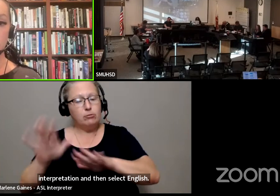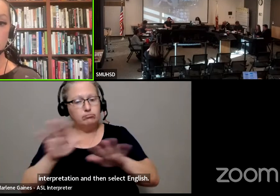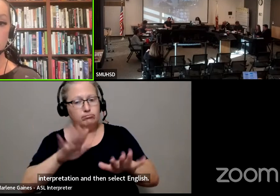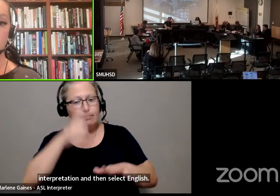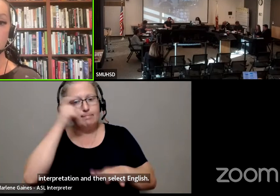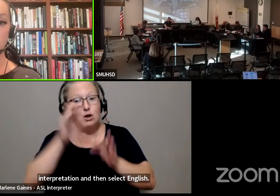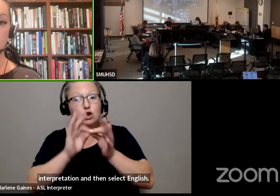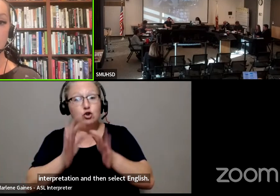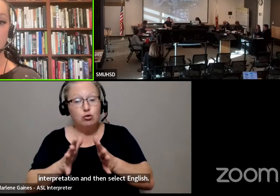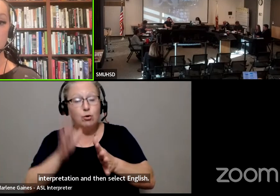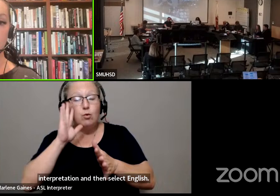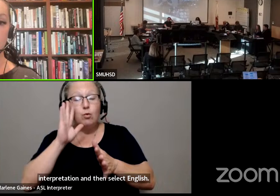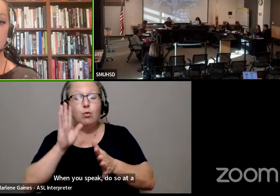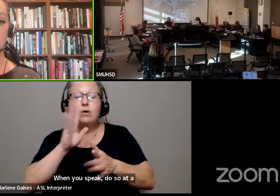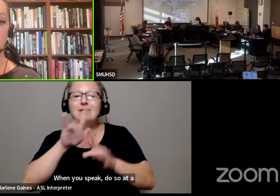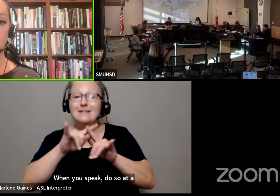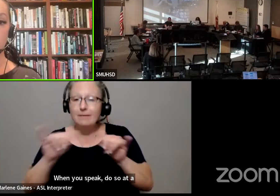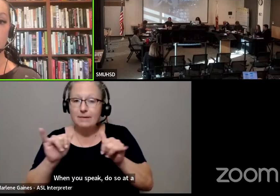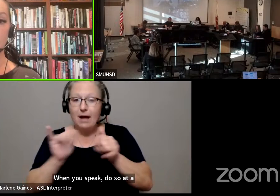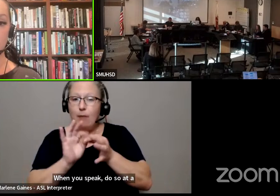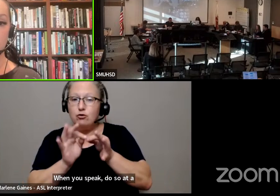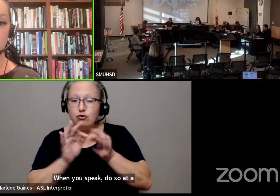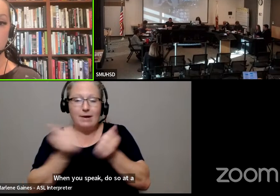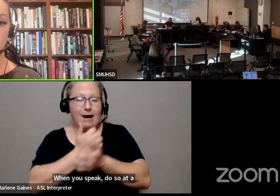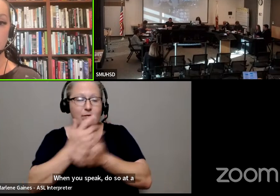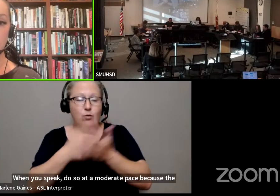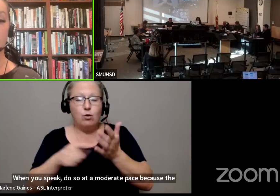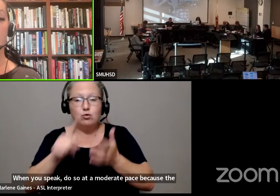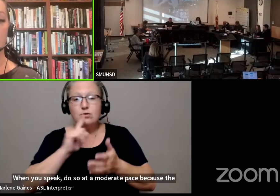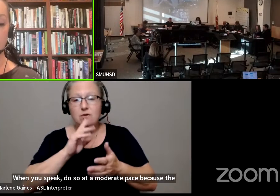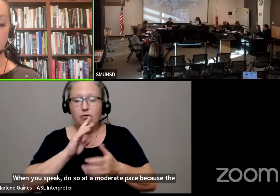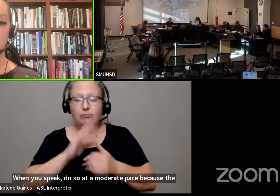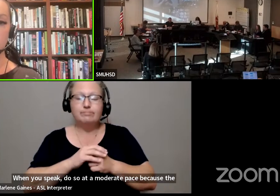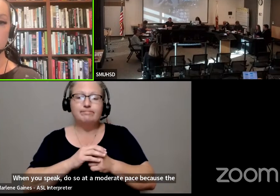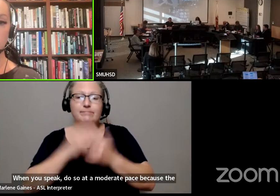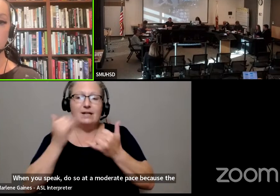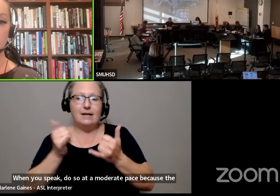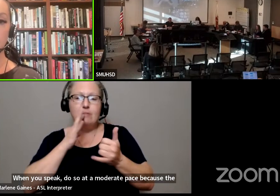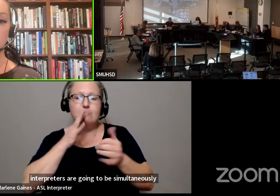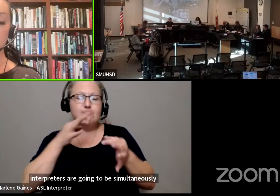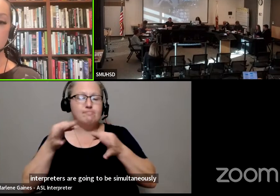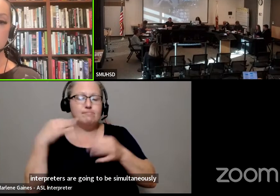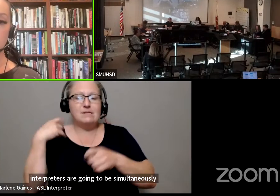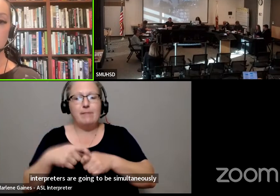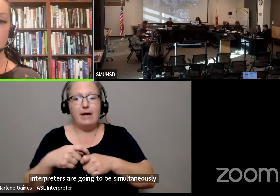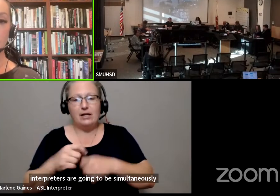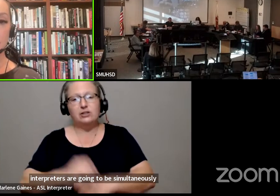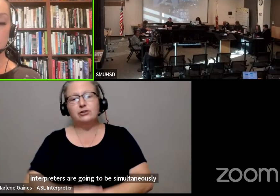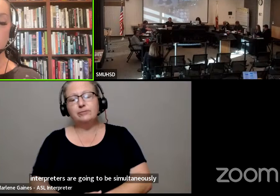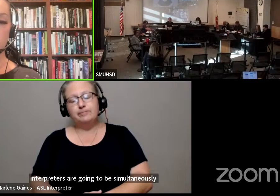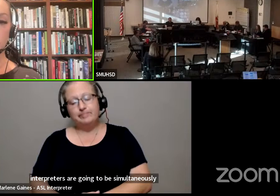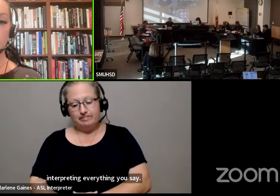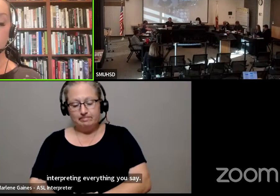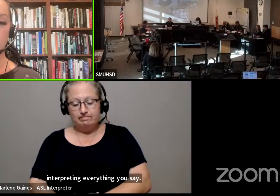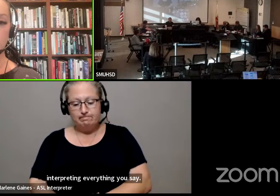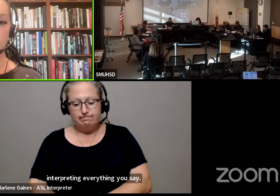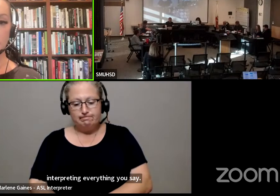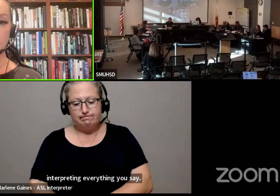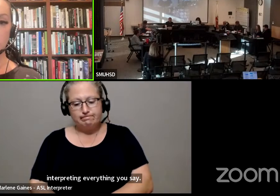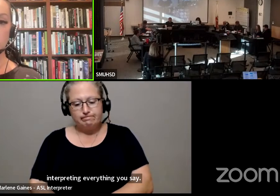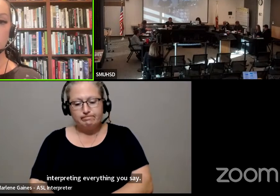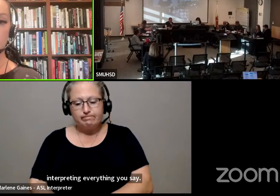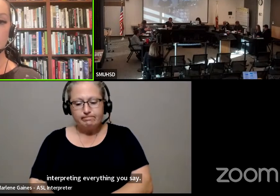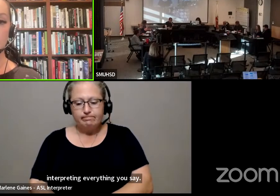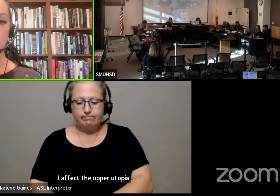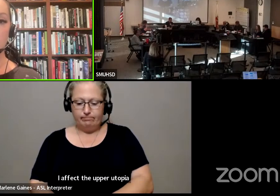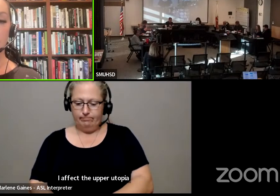the interpreters are going to be simultaneously interpreting everything you say. A efecto de proporcionar acceso lingüístico, esta reunión contará con